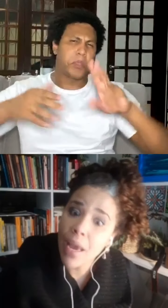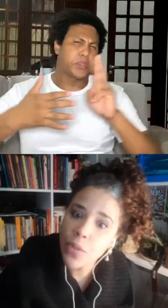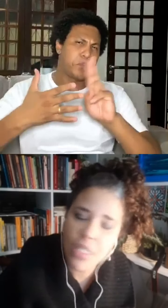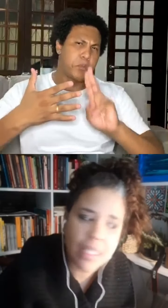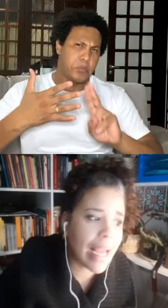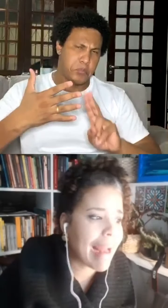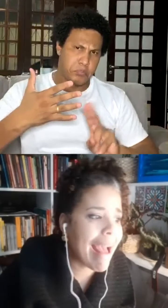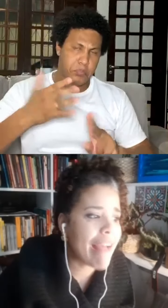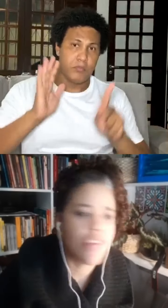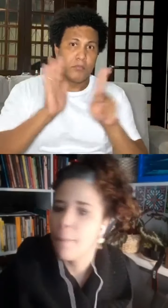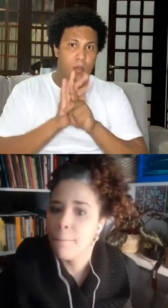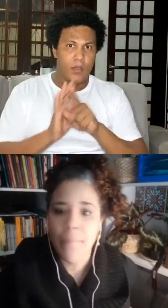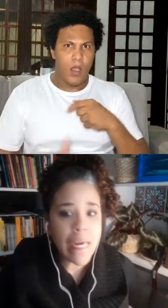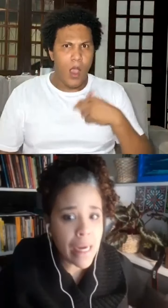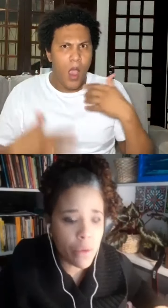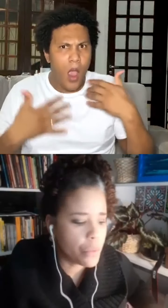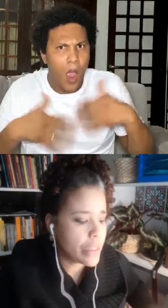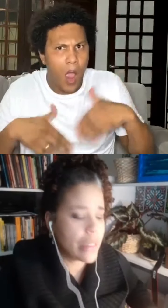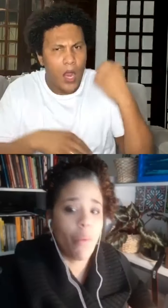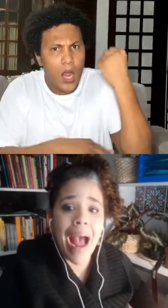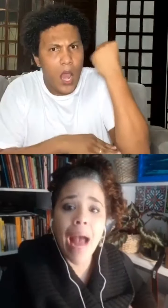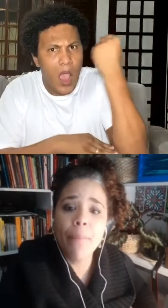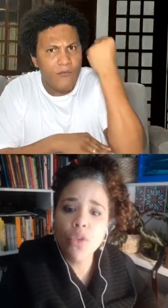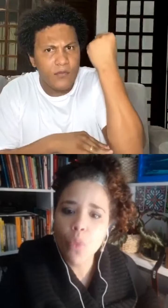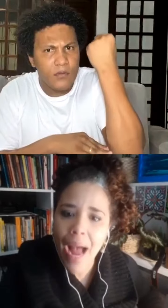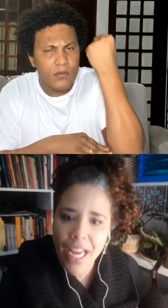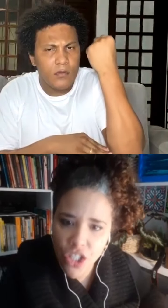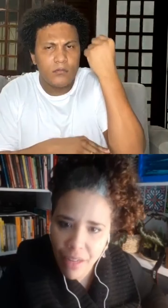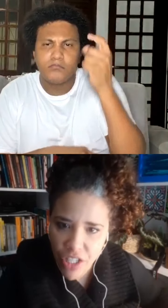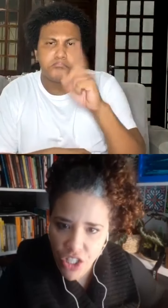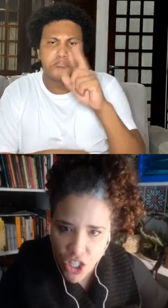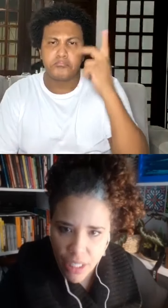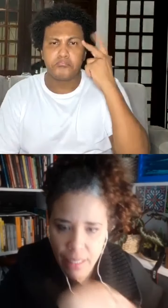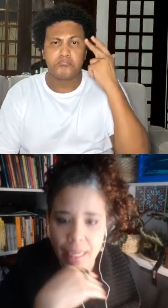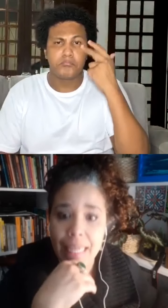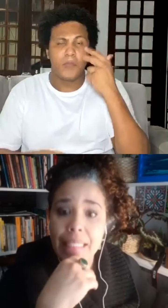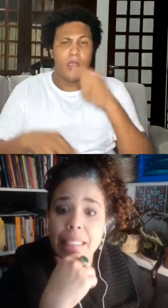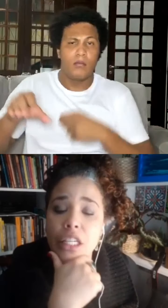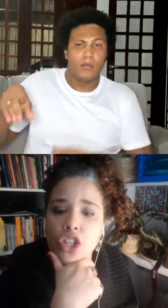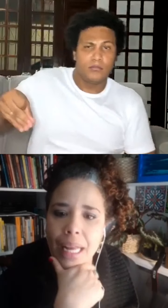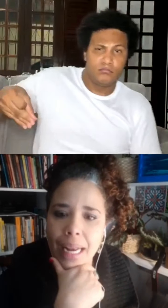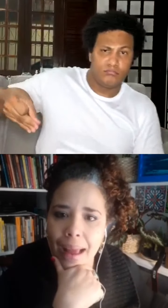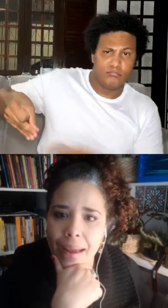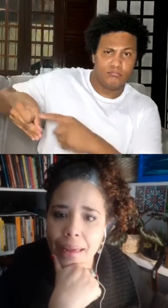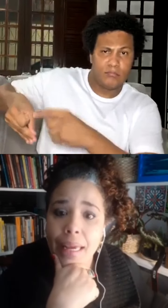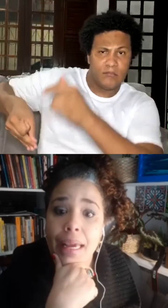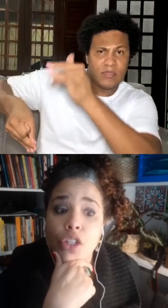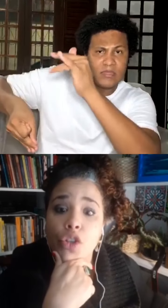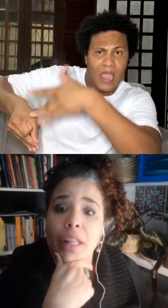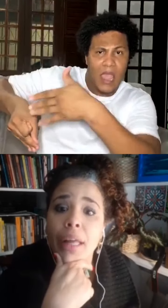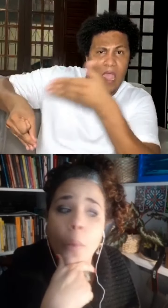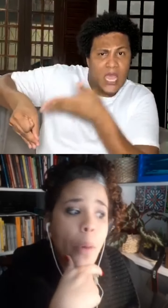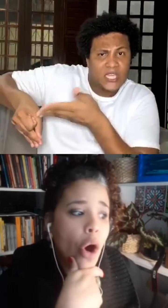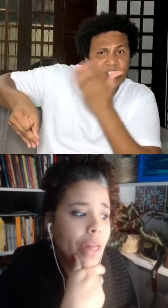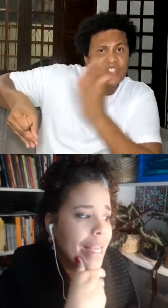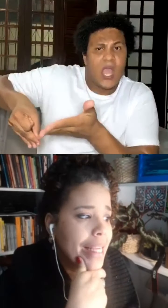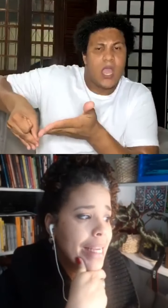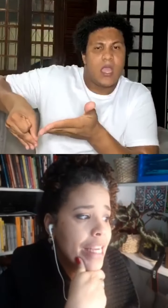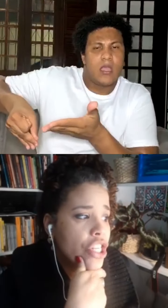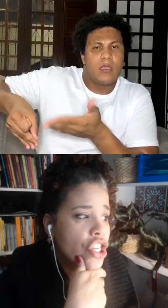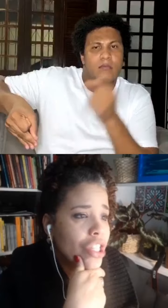Deus, isso é grave? Não, são habituais da vagina, existem lá. Só não